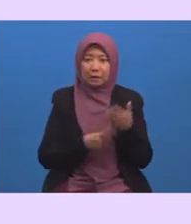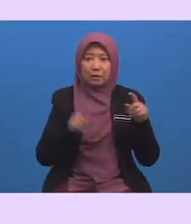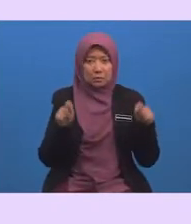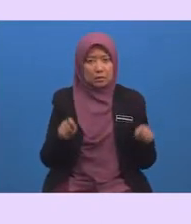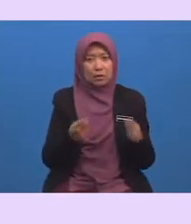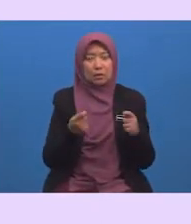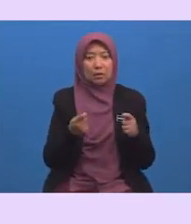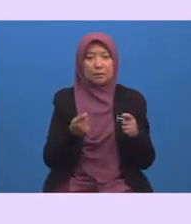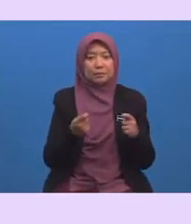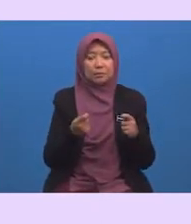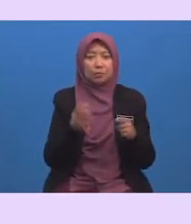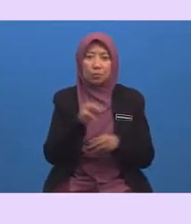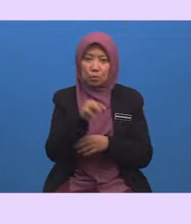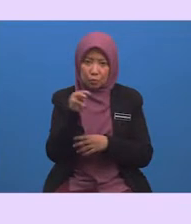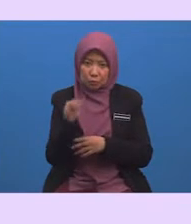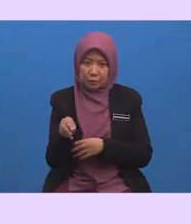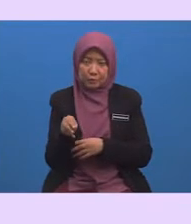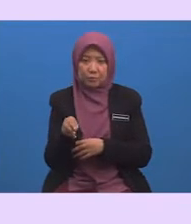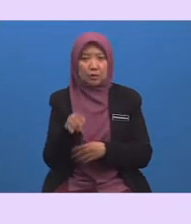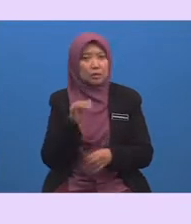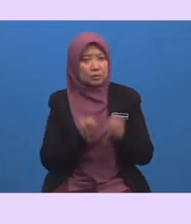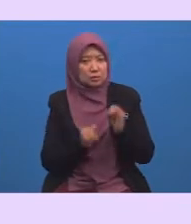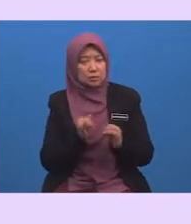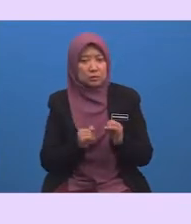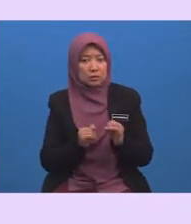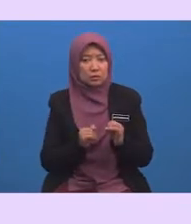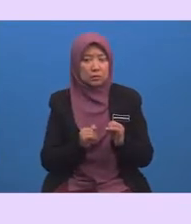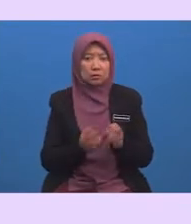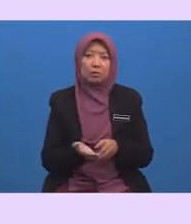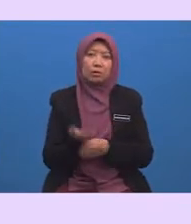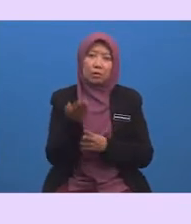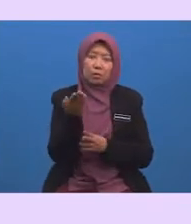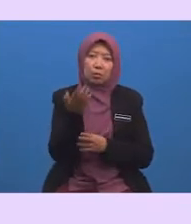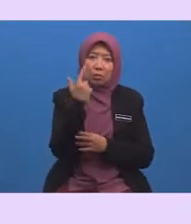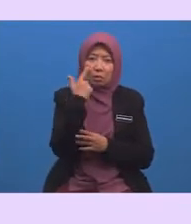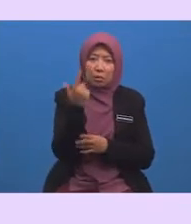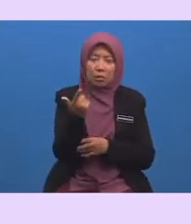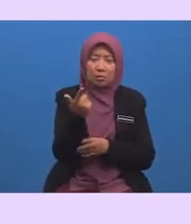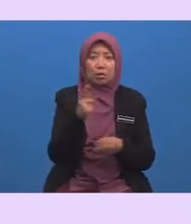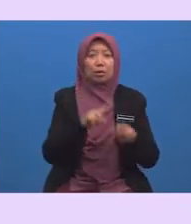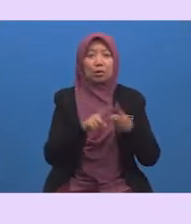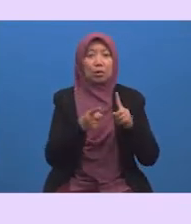Apakah tindakan murid-murid sekiranya murid-murid